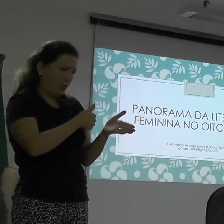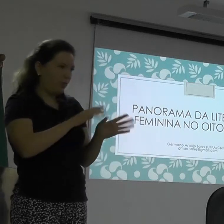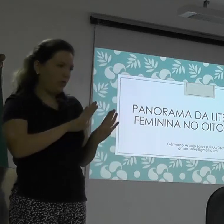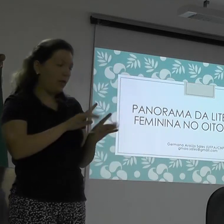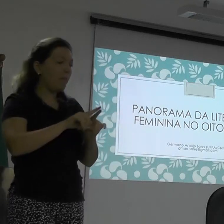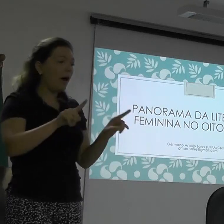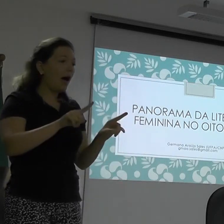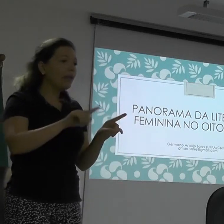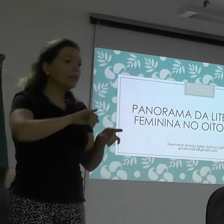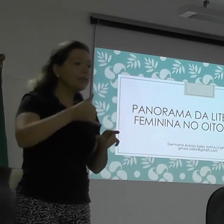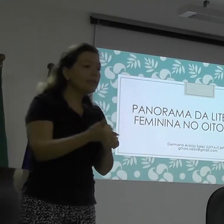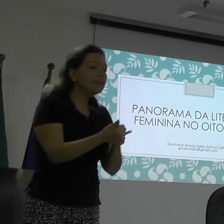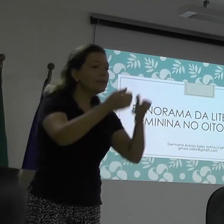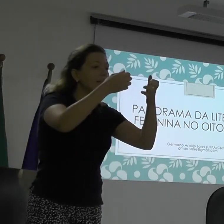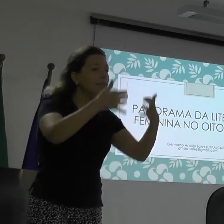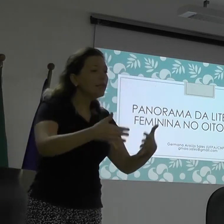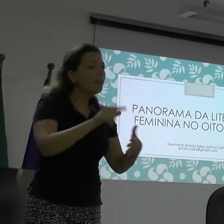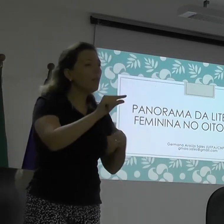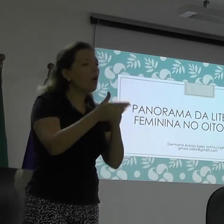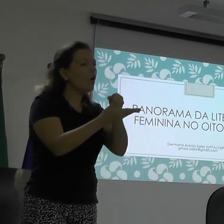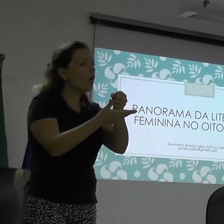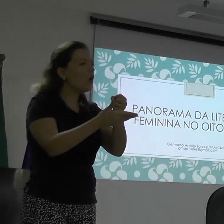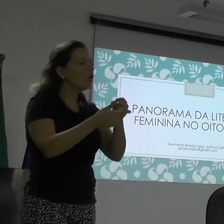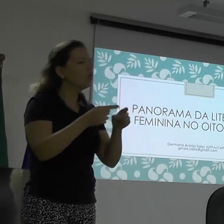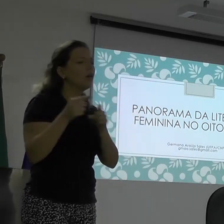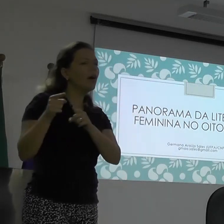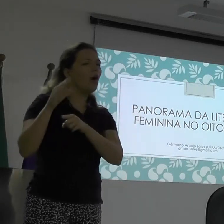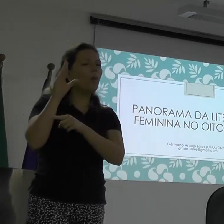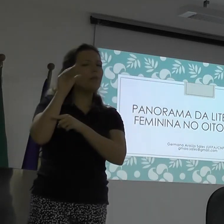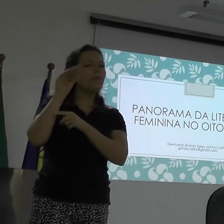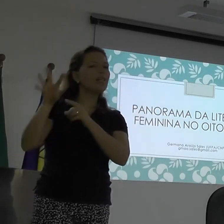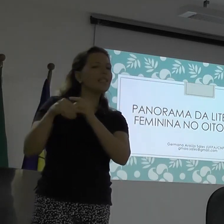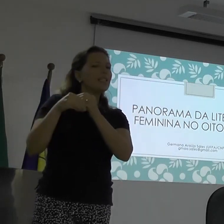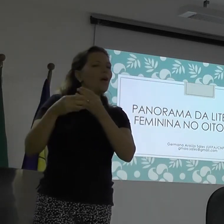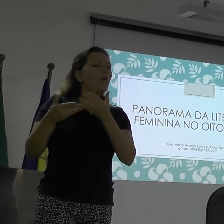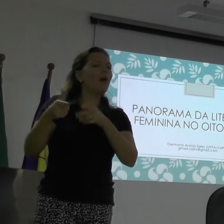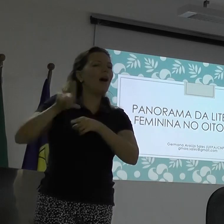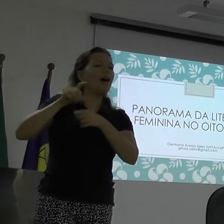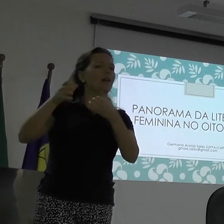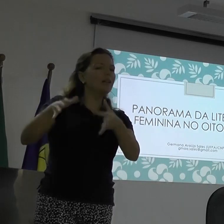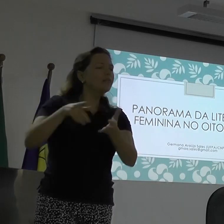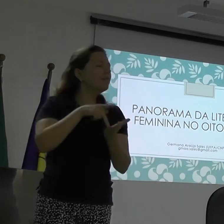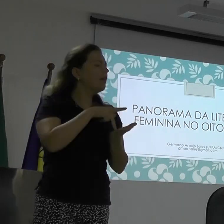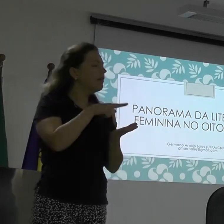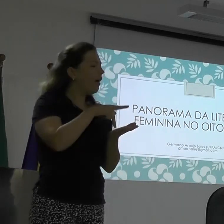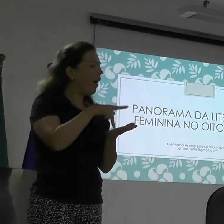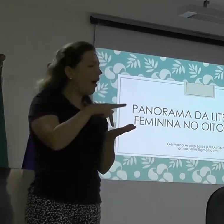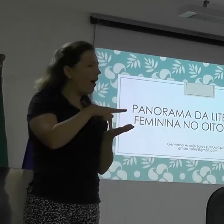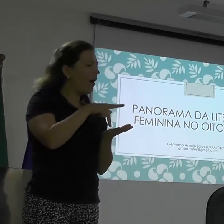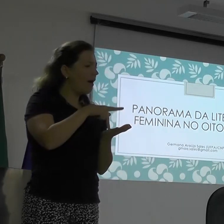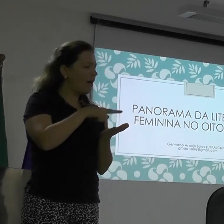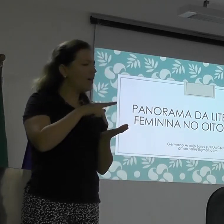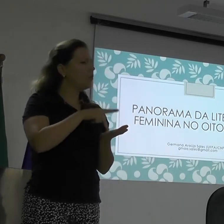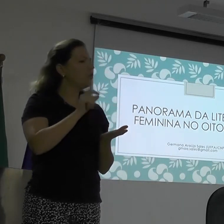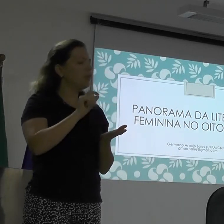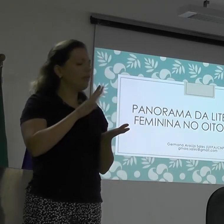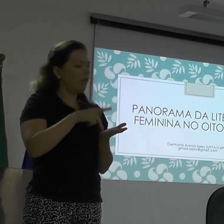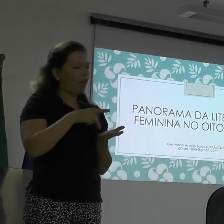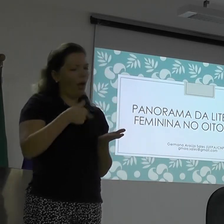queria só falar um pouquinho sobre sua observação. Na verdade, essa questão